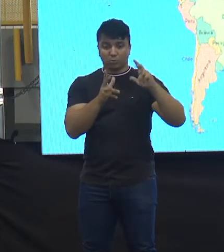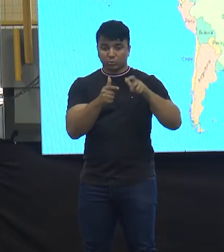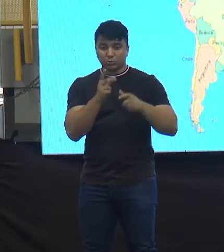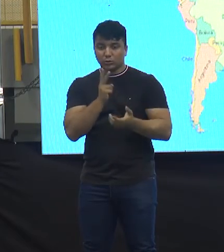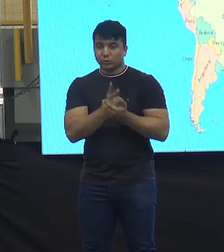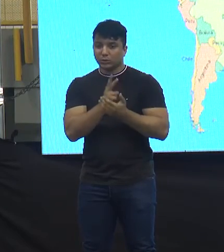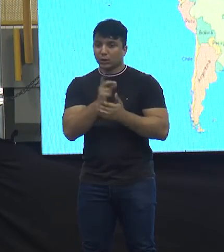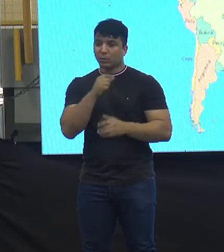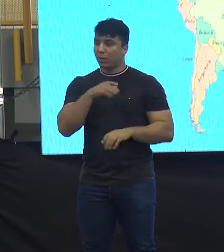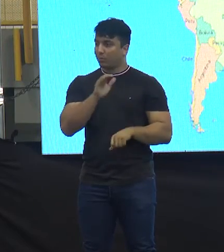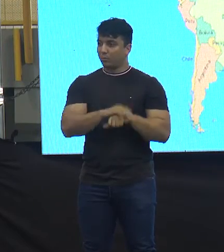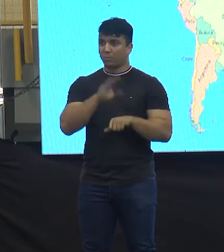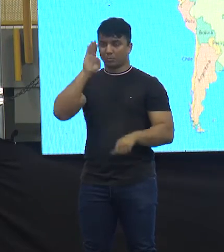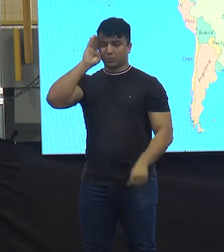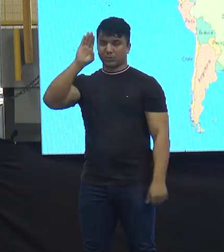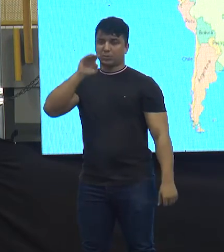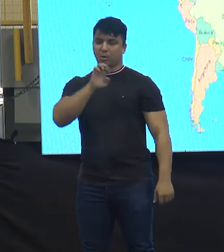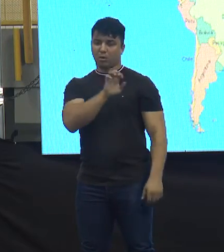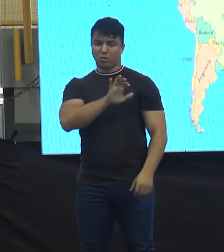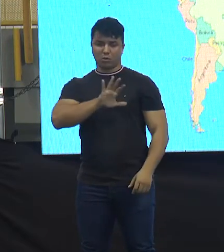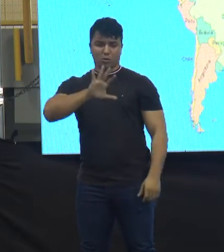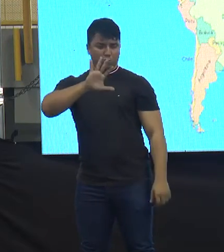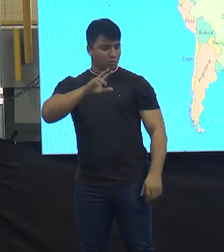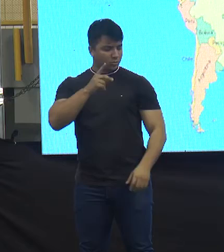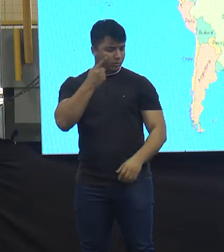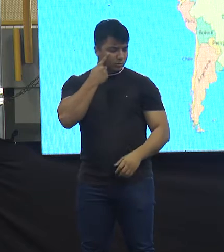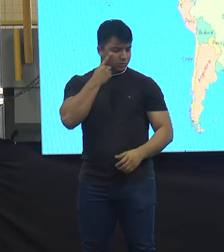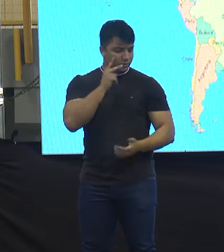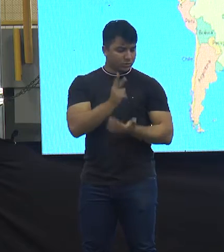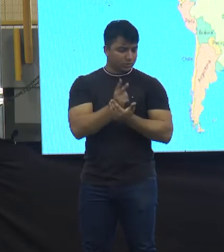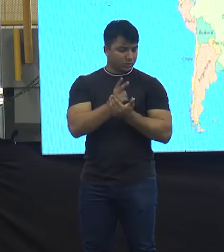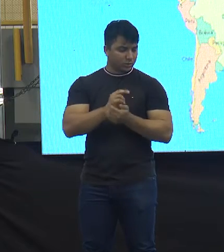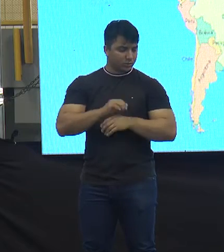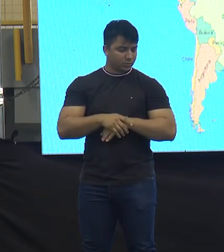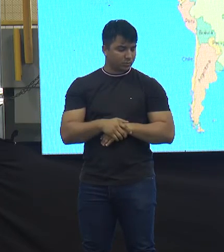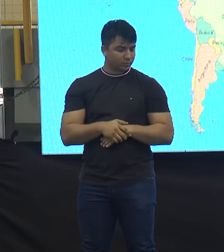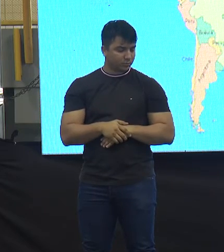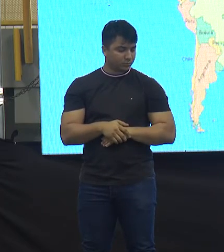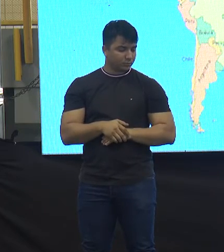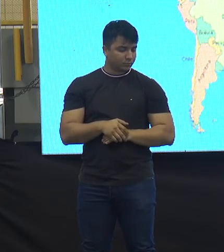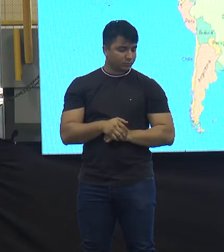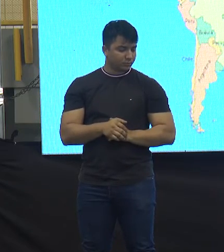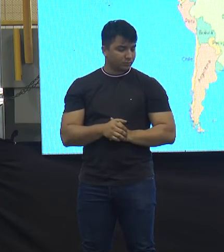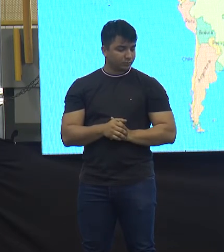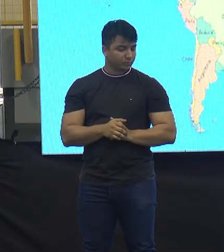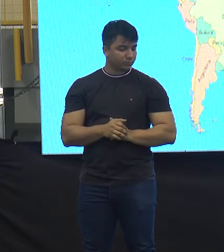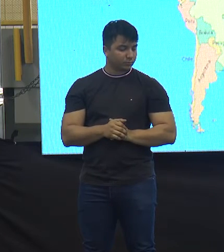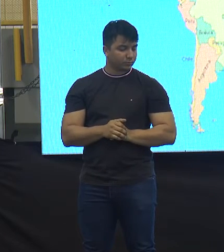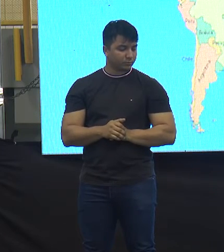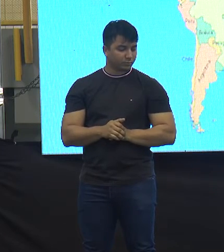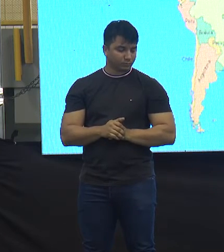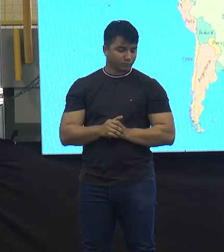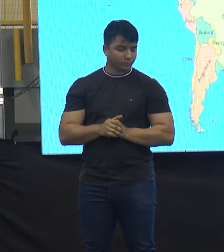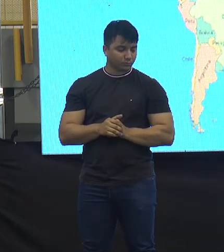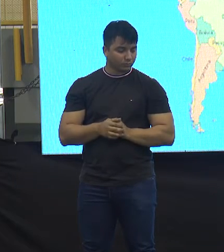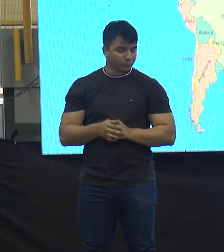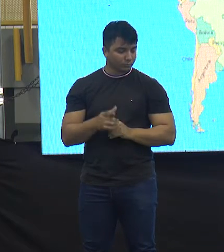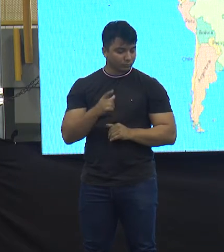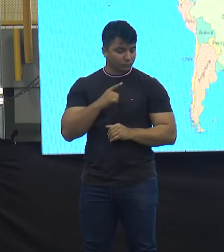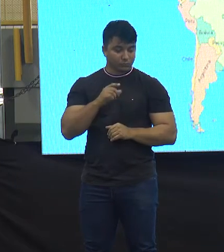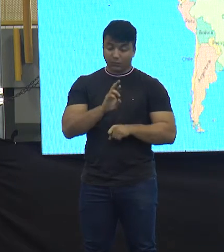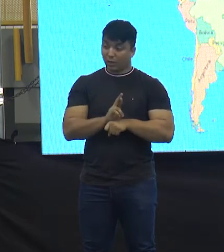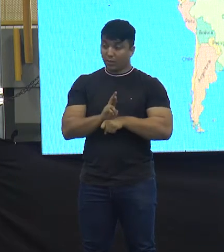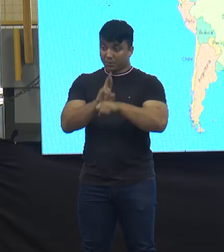visão eurocêntrica. Como você percebe aí, a Europa mais ou menos no centro do mundo, né? Então essa